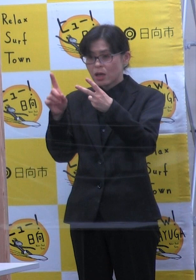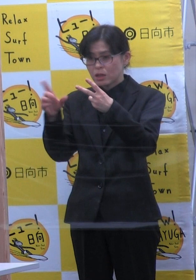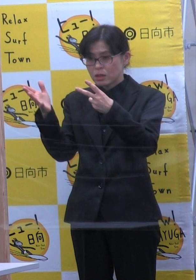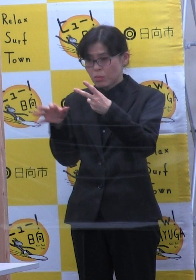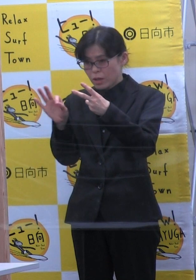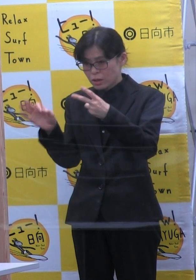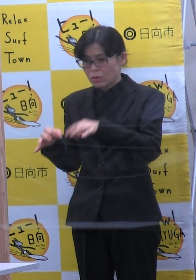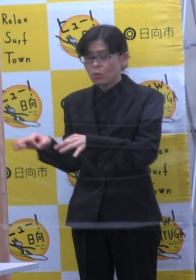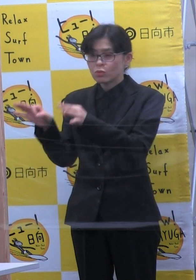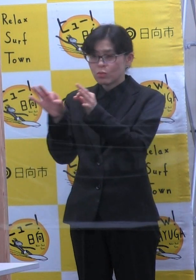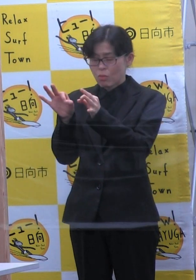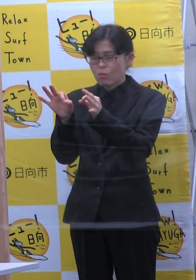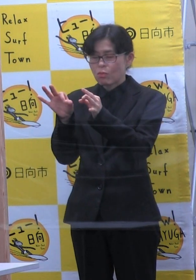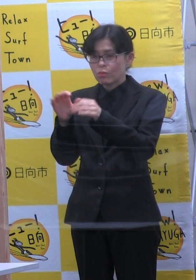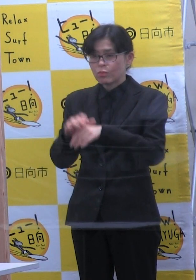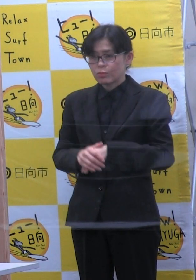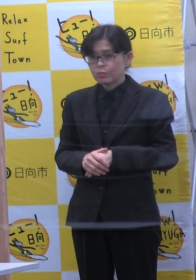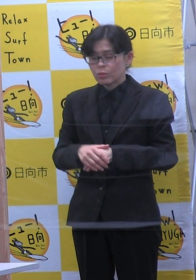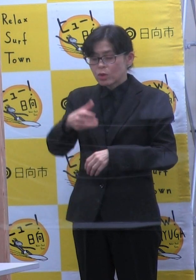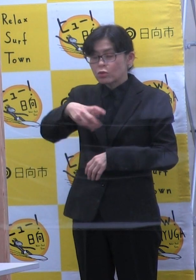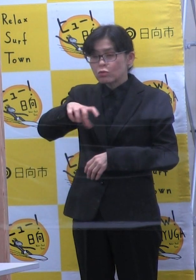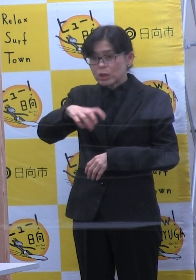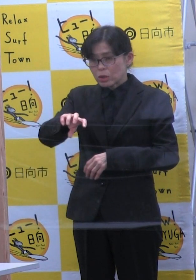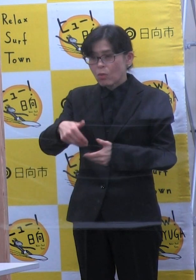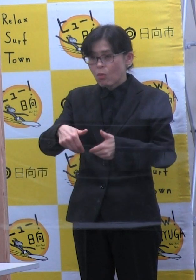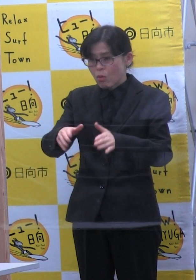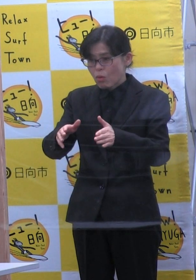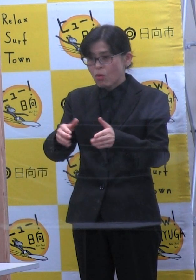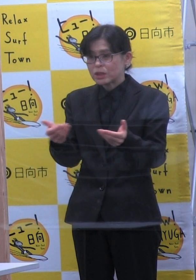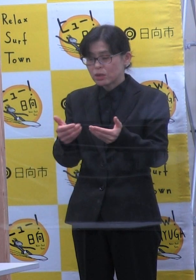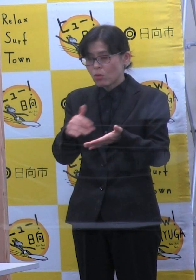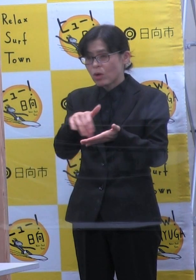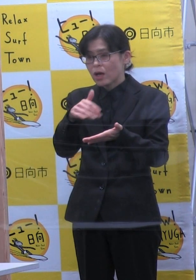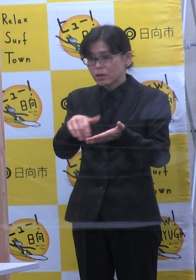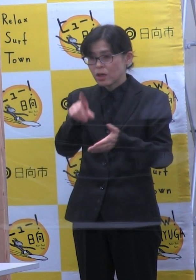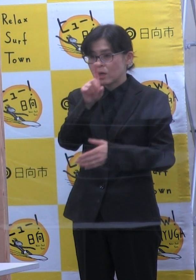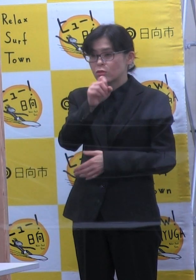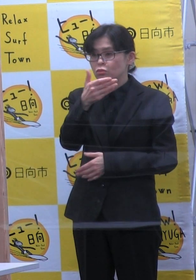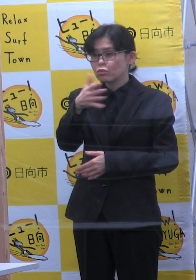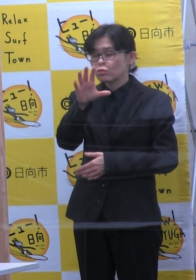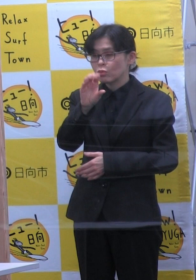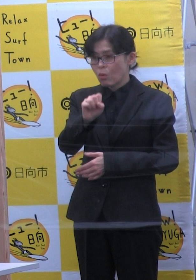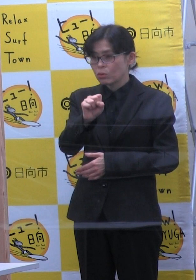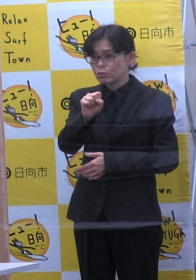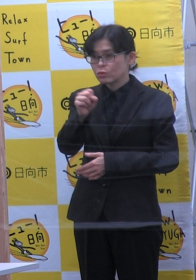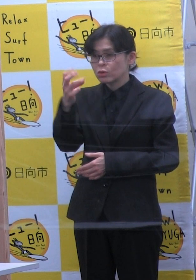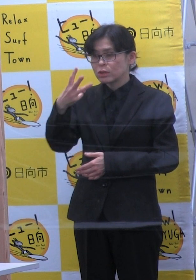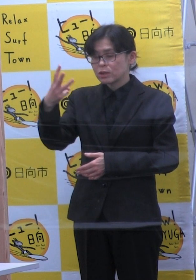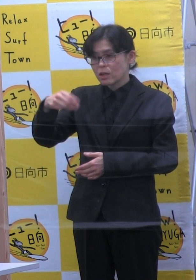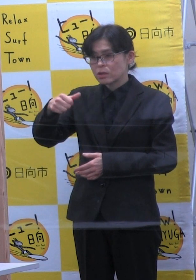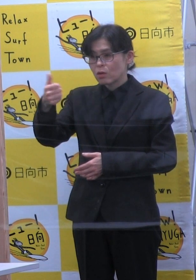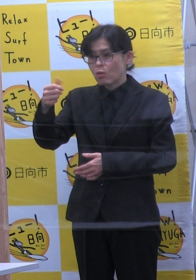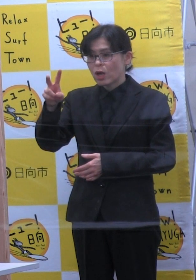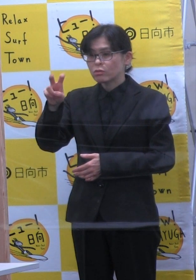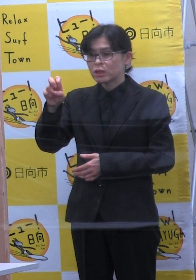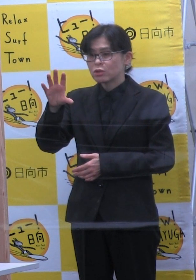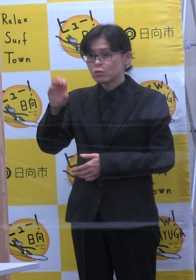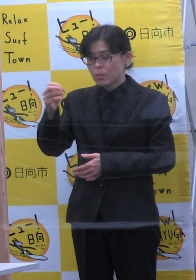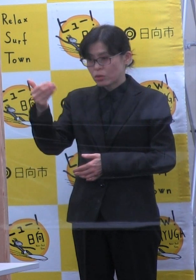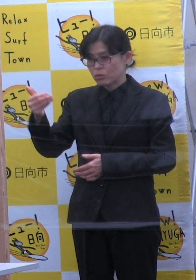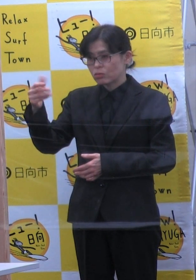2.1% の増、水道事業会計が19億3520万9000